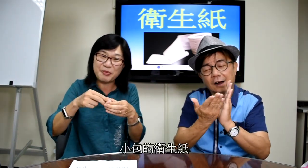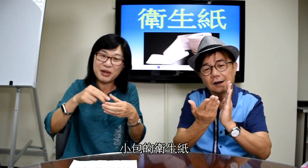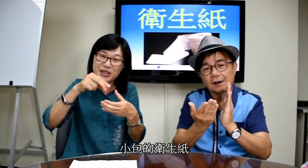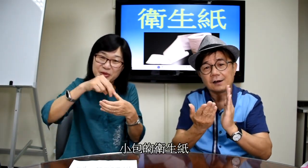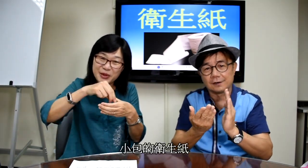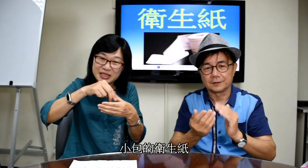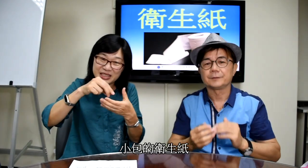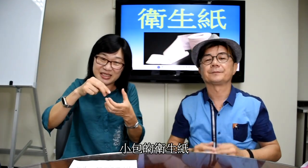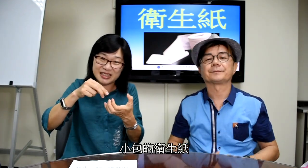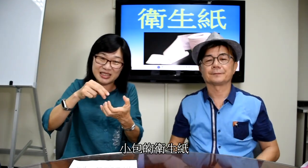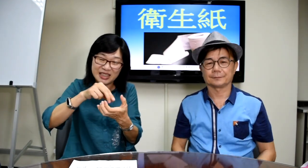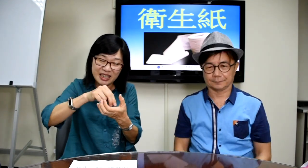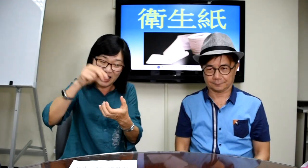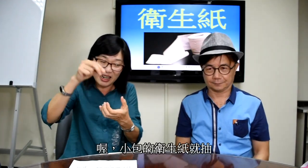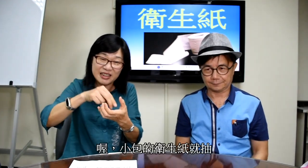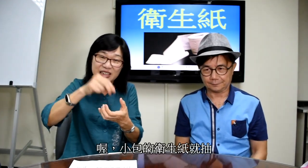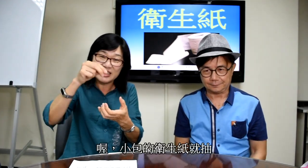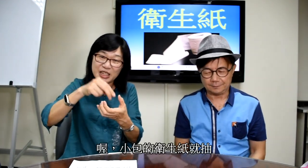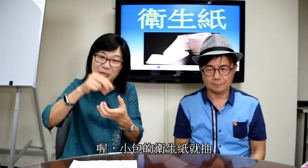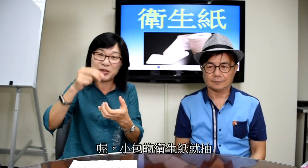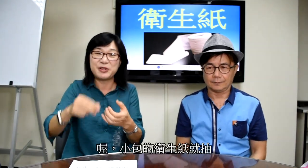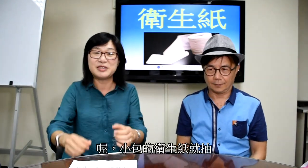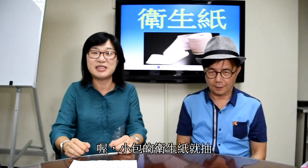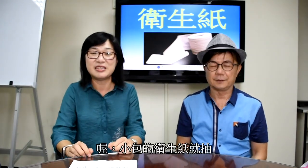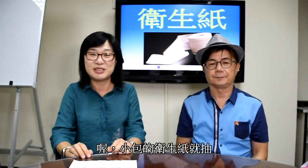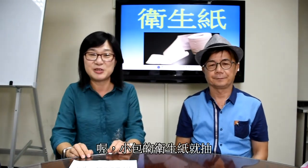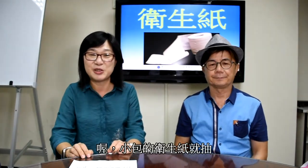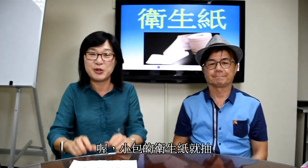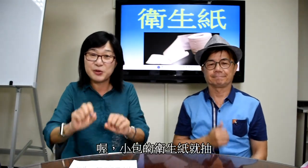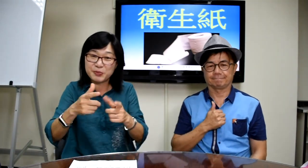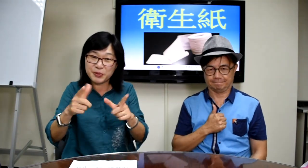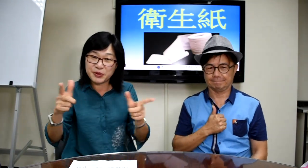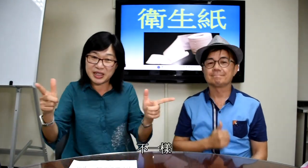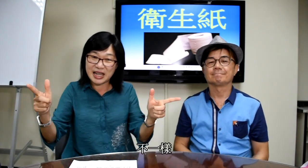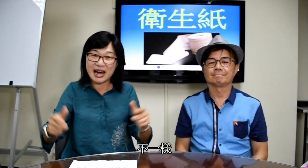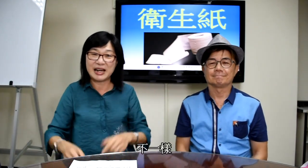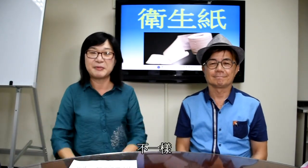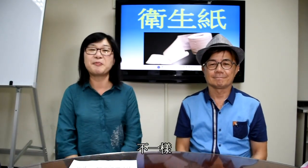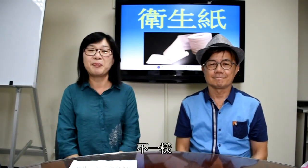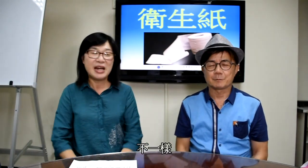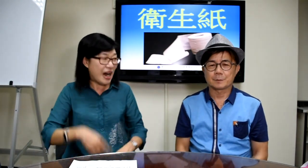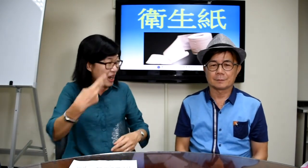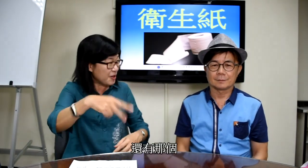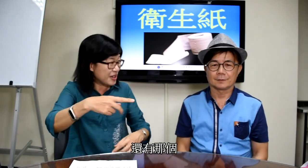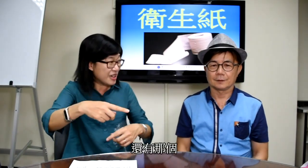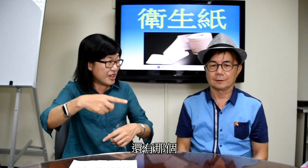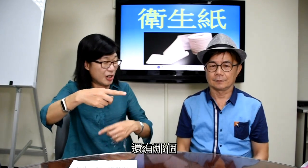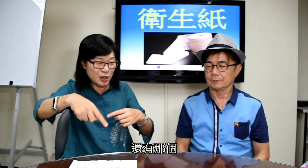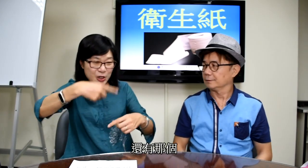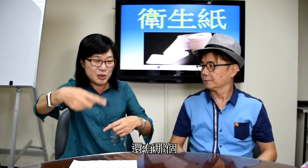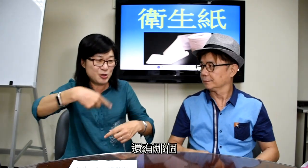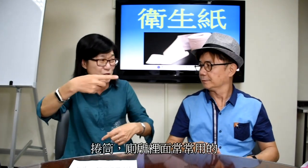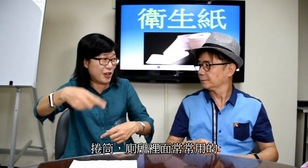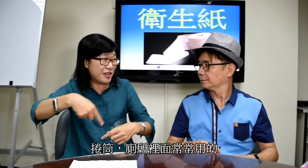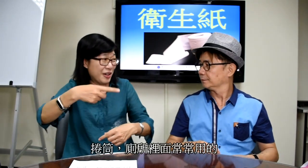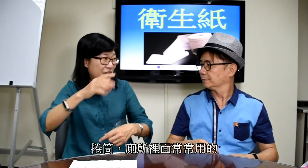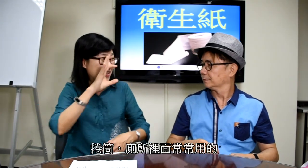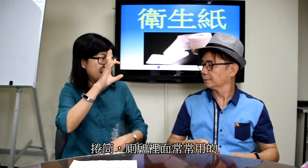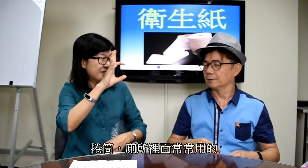小包的卫生纸，啊，小包的卫生纸就抽，不一样。还有那个卷筒，厕